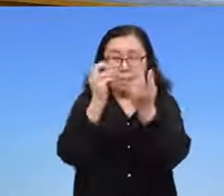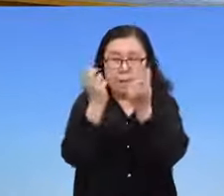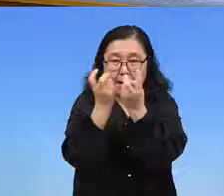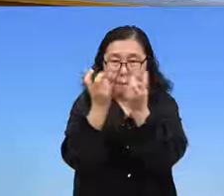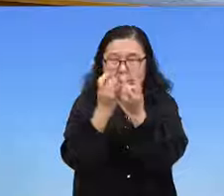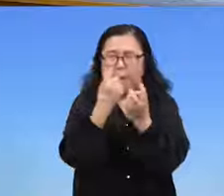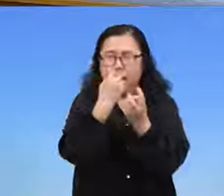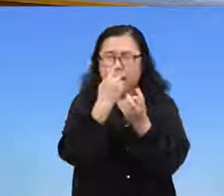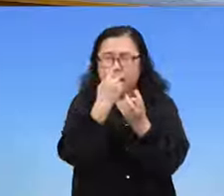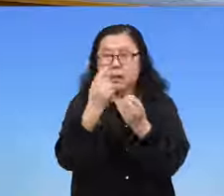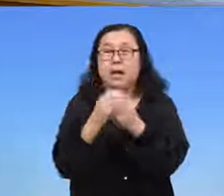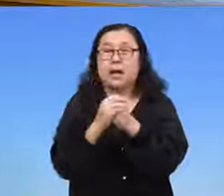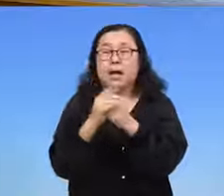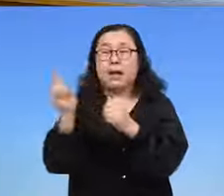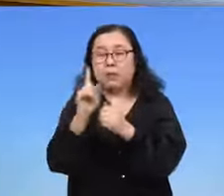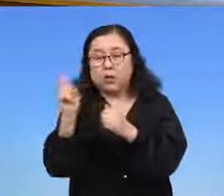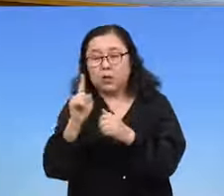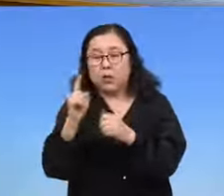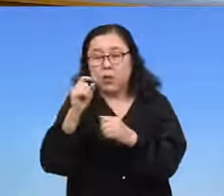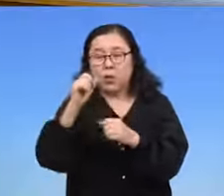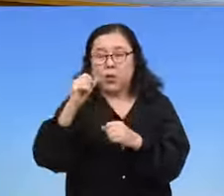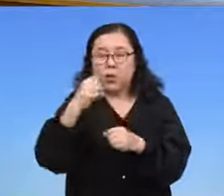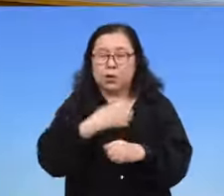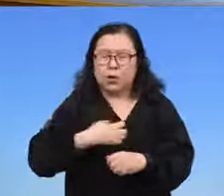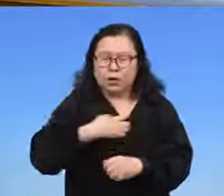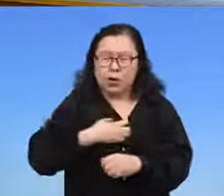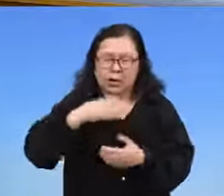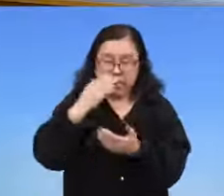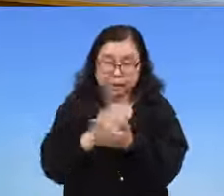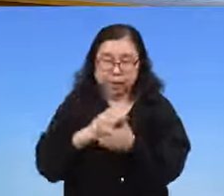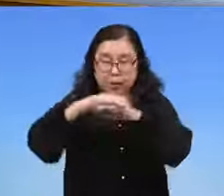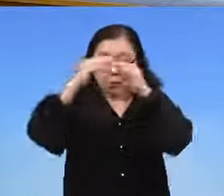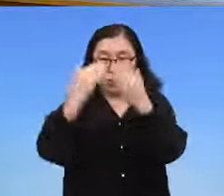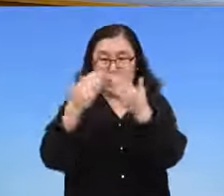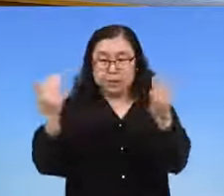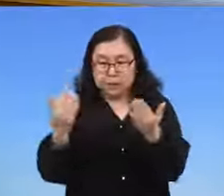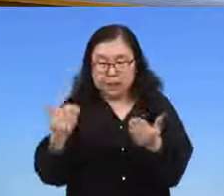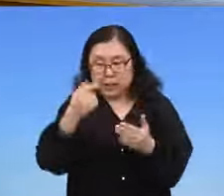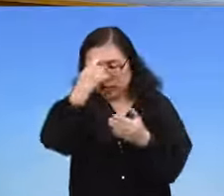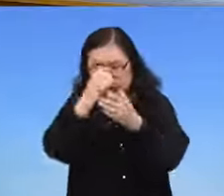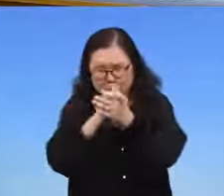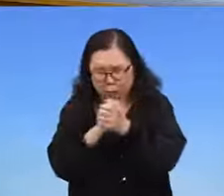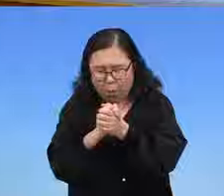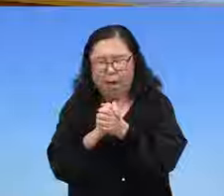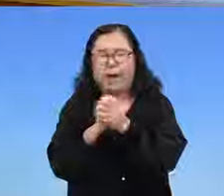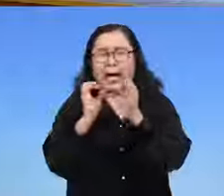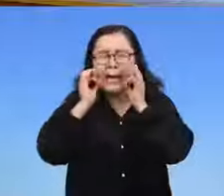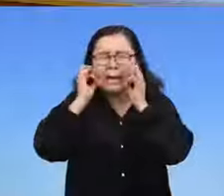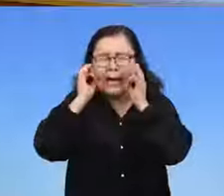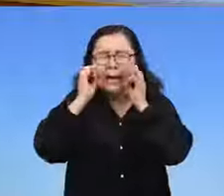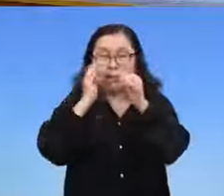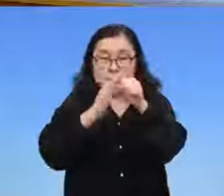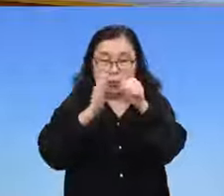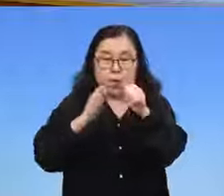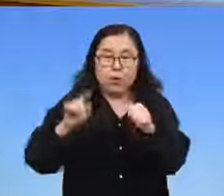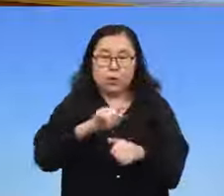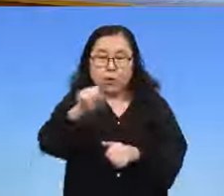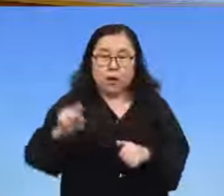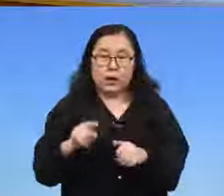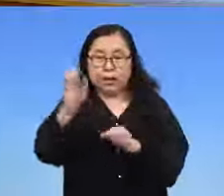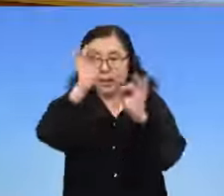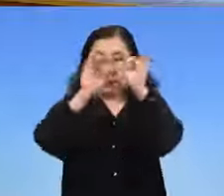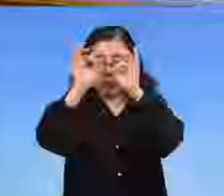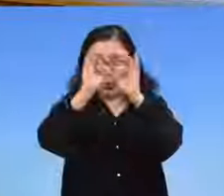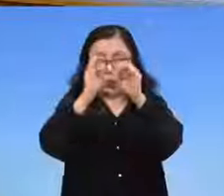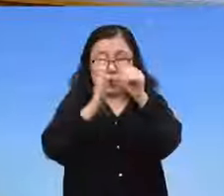6절 7절입니다. 아무것도 염려하지 말고 다만 모든 일에 기도와 간구로 너희 구할 것을